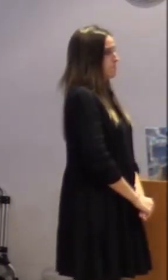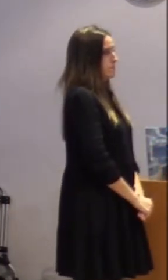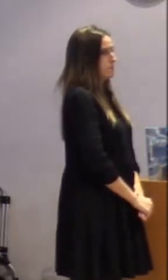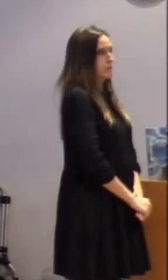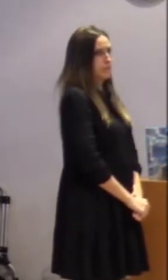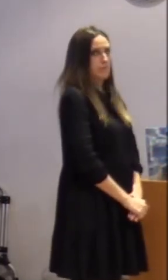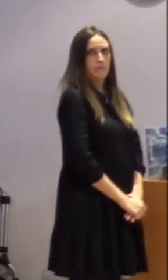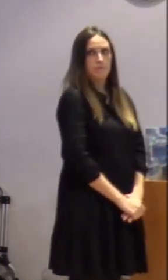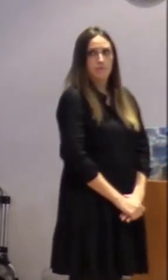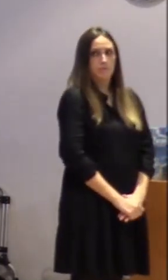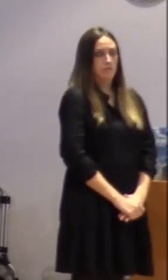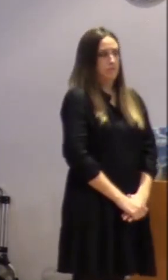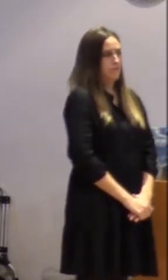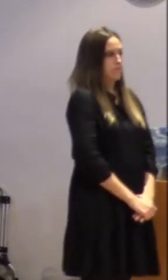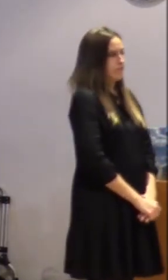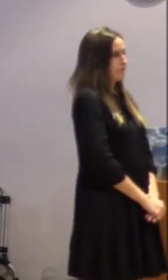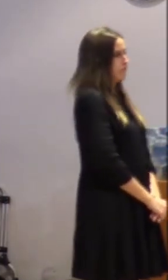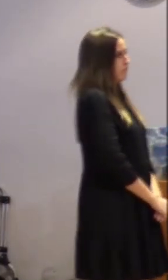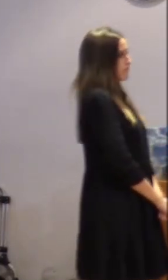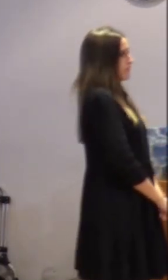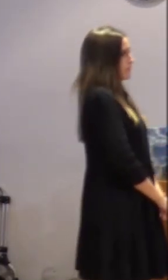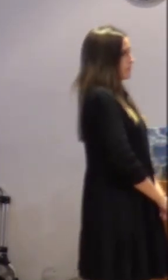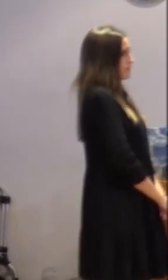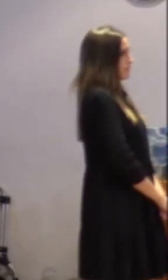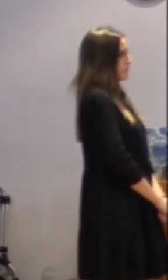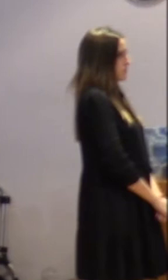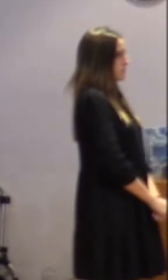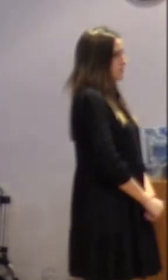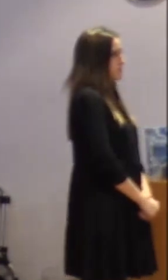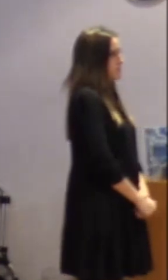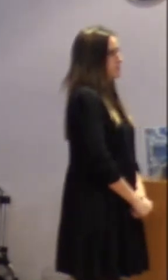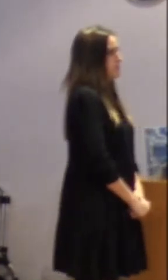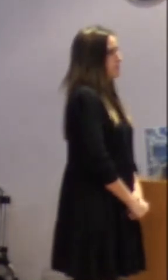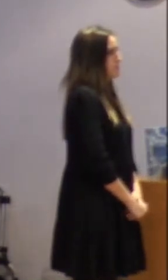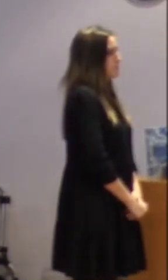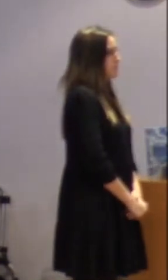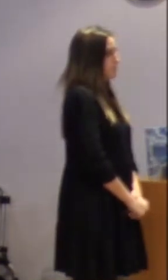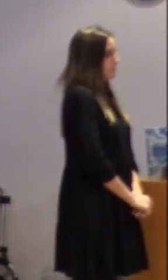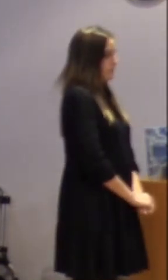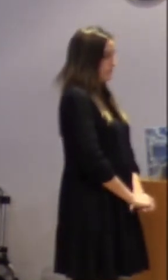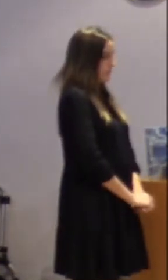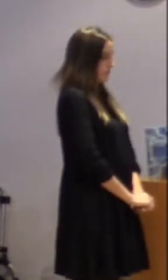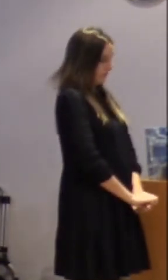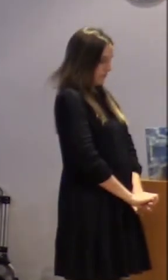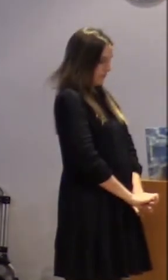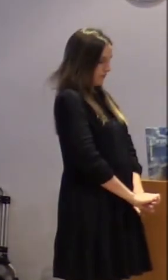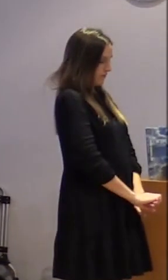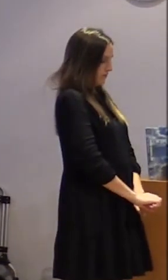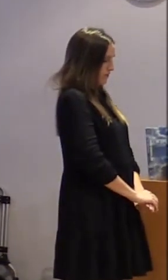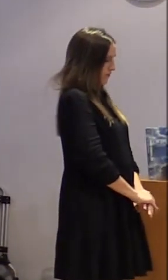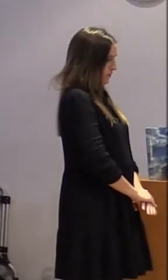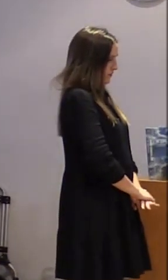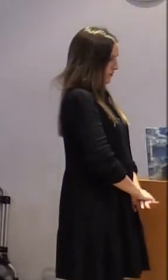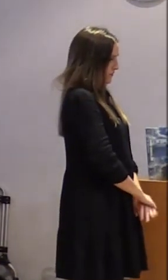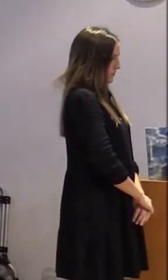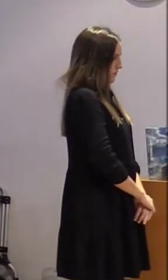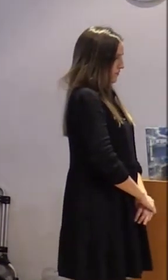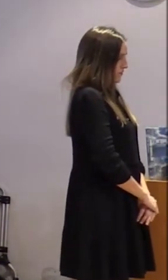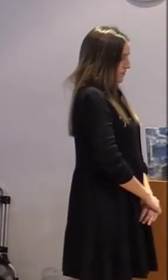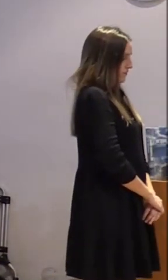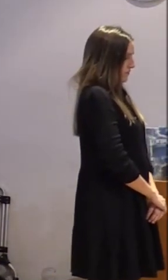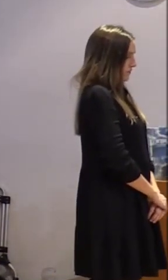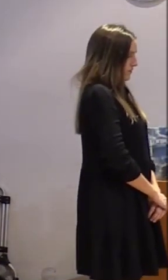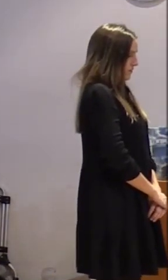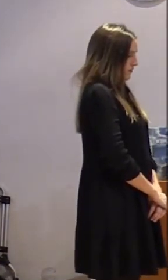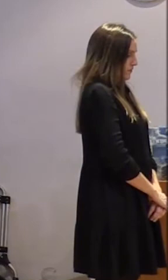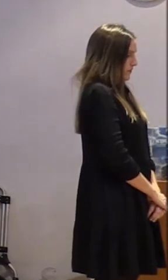sus expresiones artísticas se combinan para revelar la experiencia climática real del artista, que se puede expresar como un promedio de los elementos climáticos